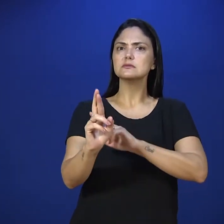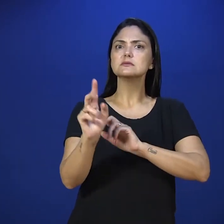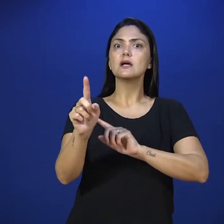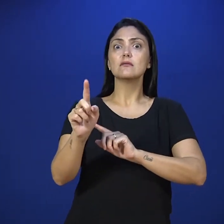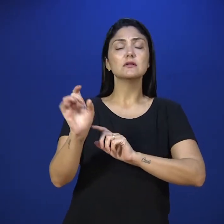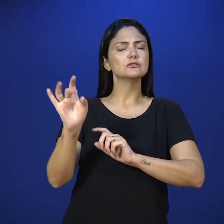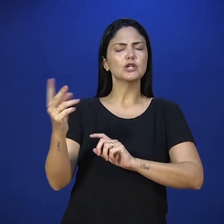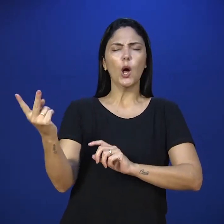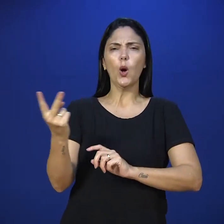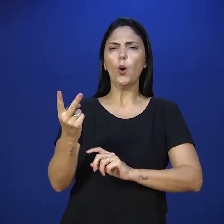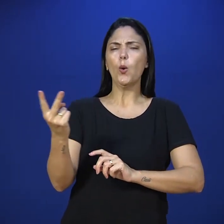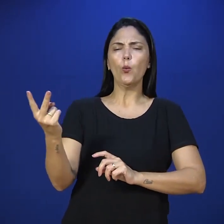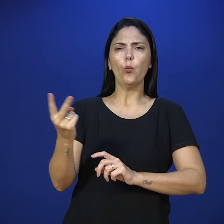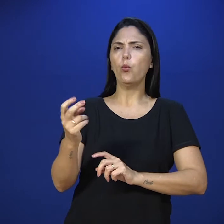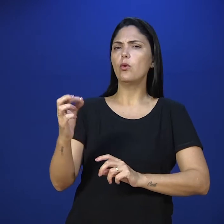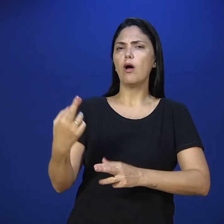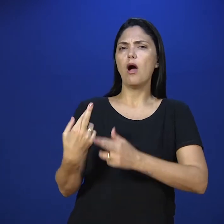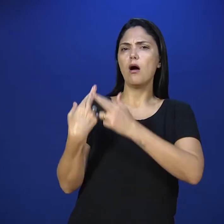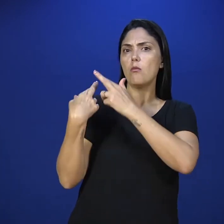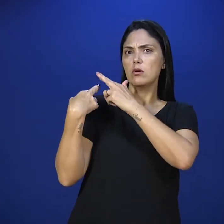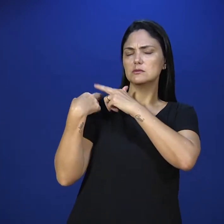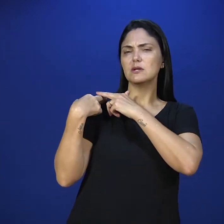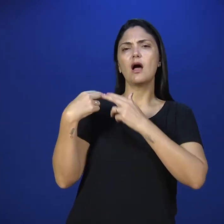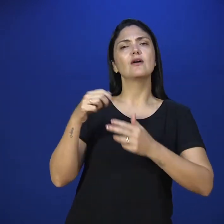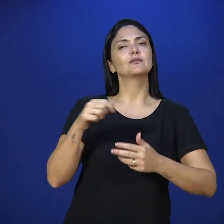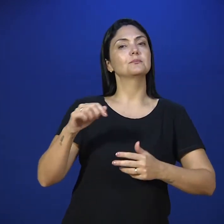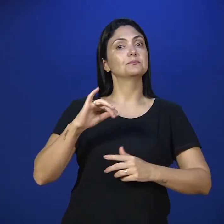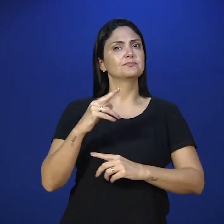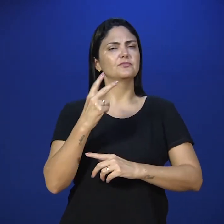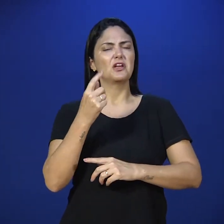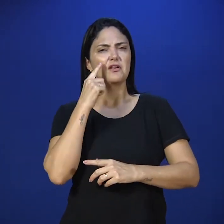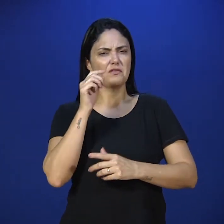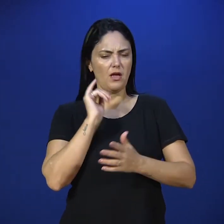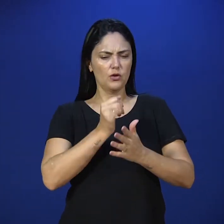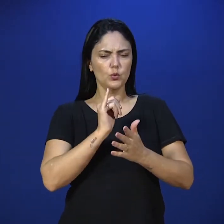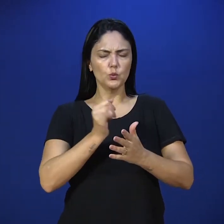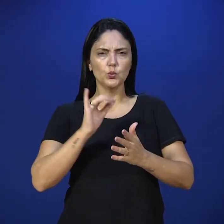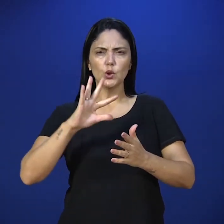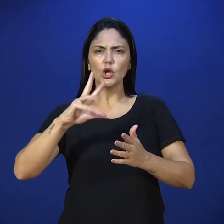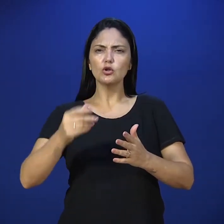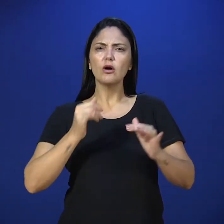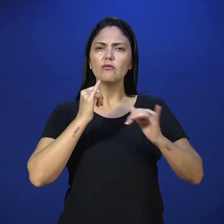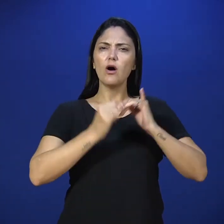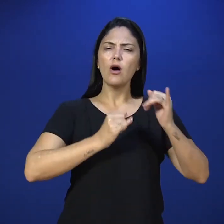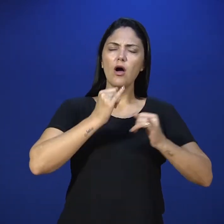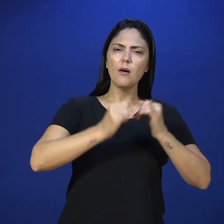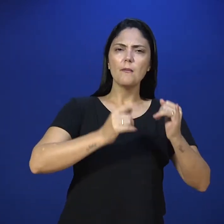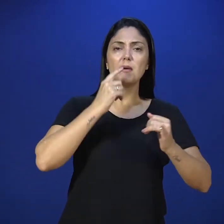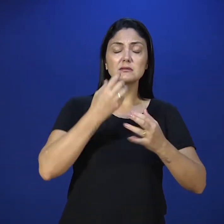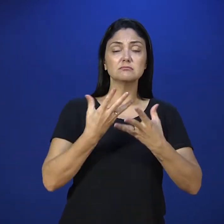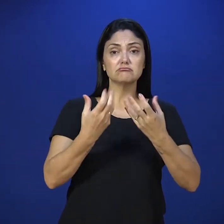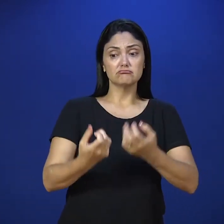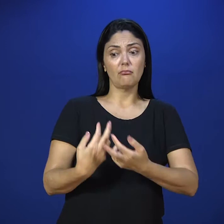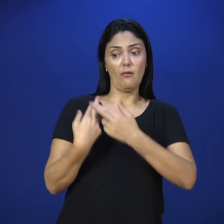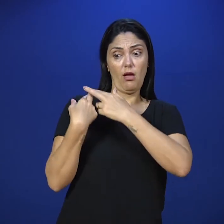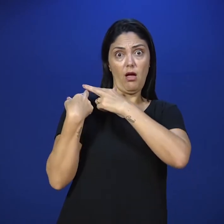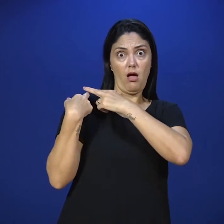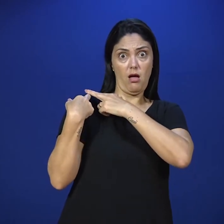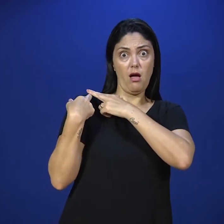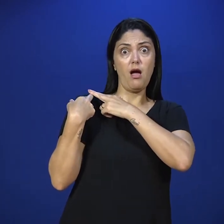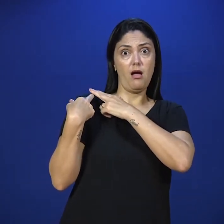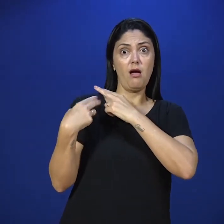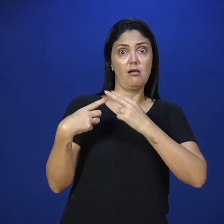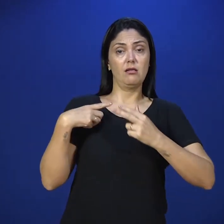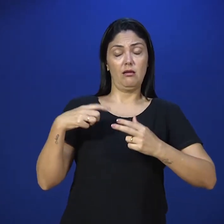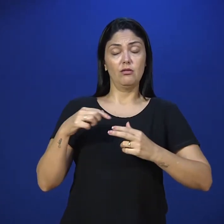os únicos responsáveis pelo correto preenchimento da inscrição e assumem total responsabilidade pelas informações prestadas